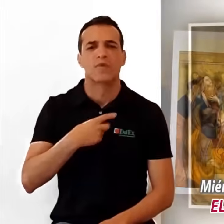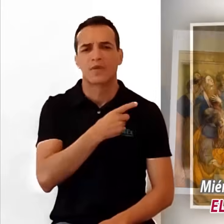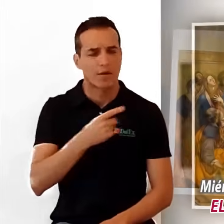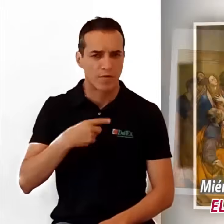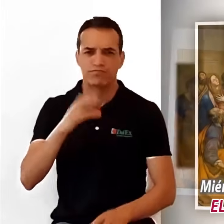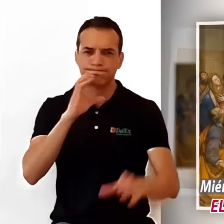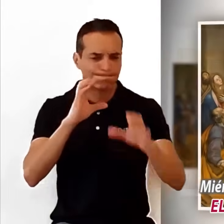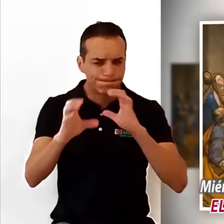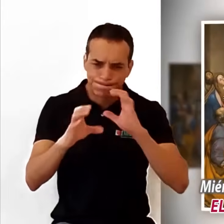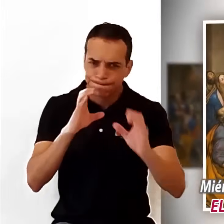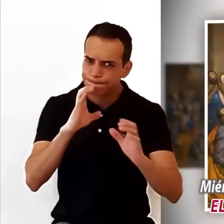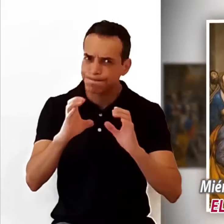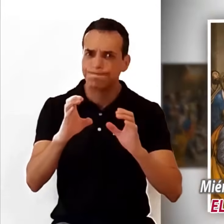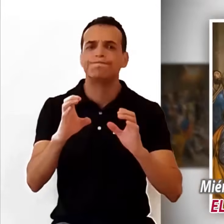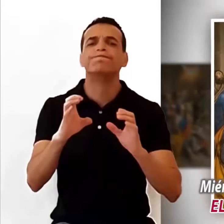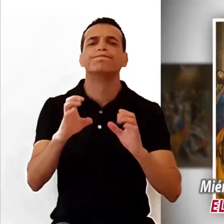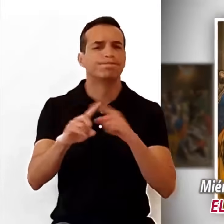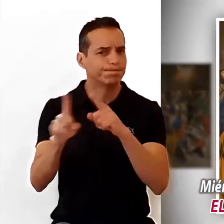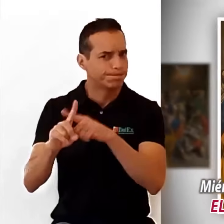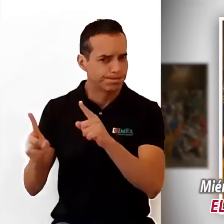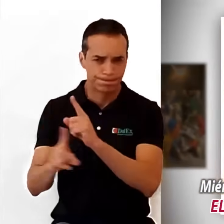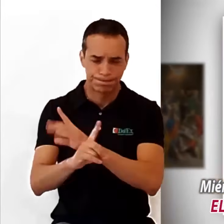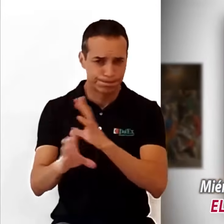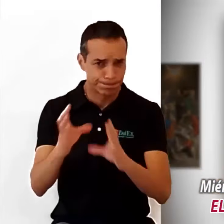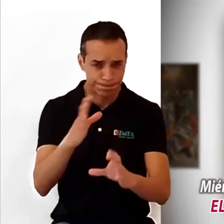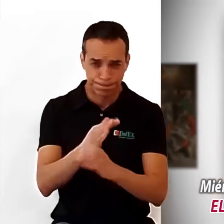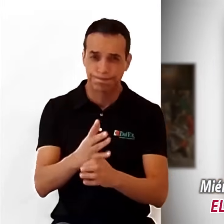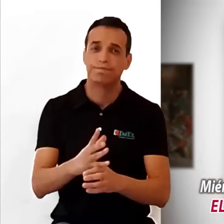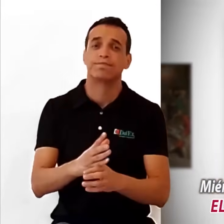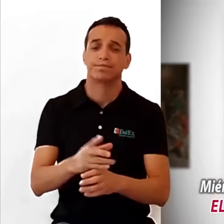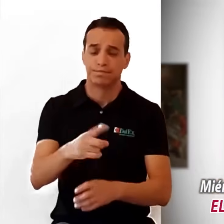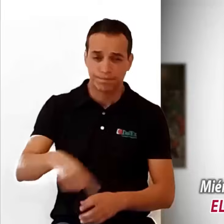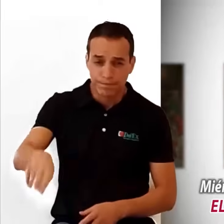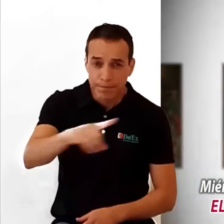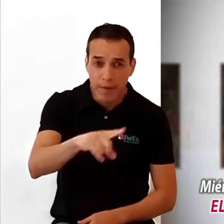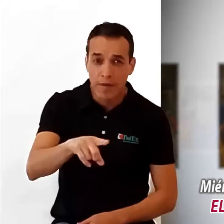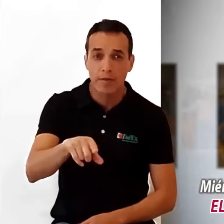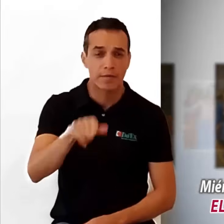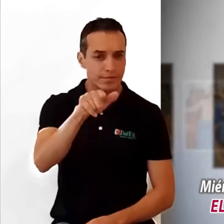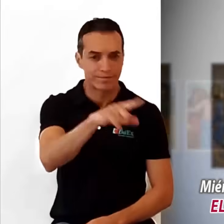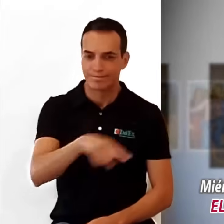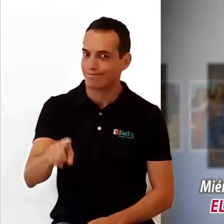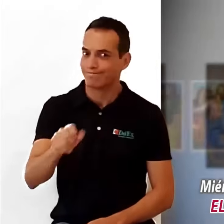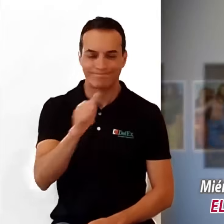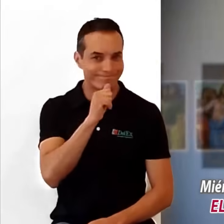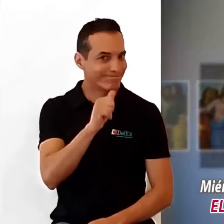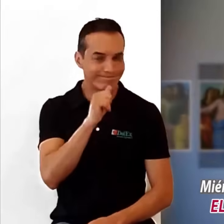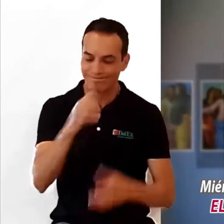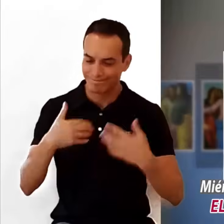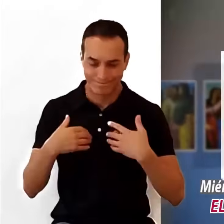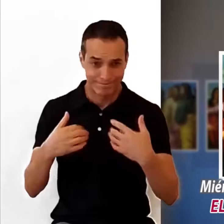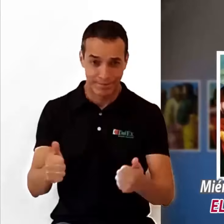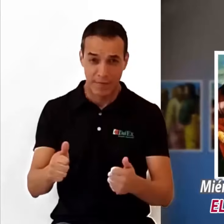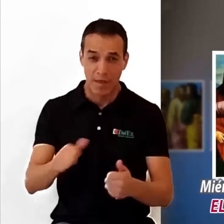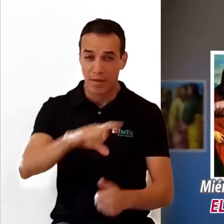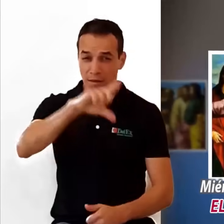decirles, pero todavía no las pueden comprender. Pero cuando venga el Espíritu de la verdad,